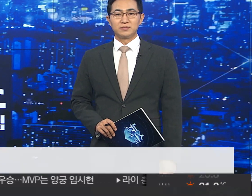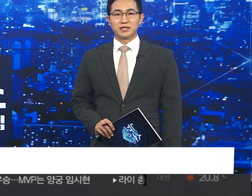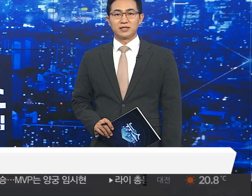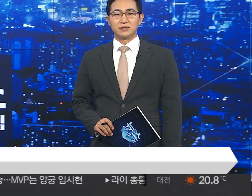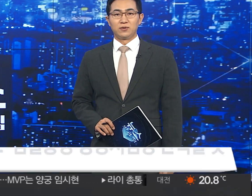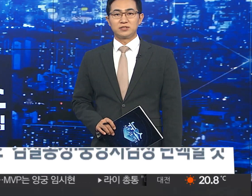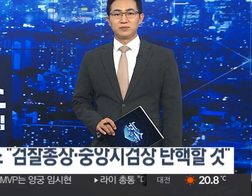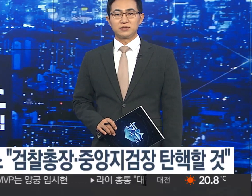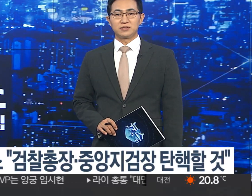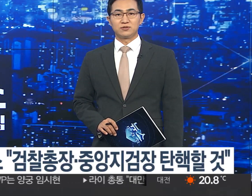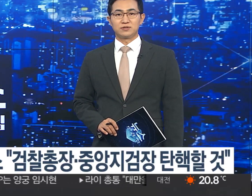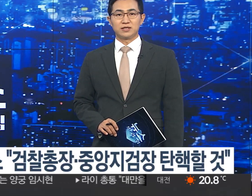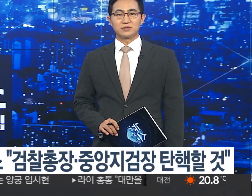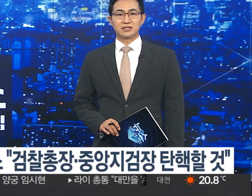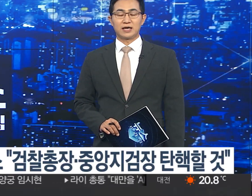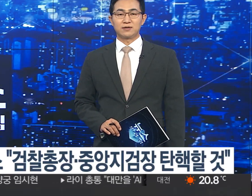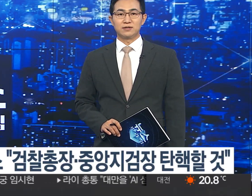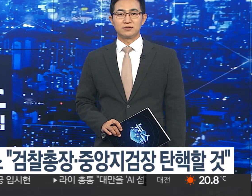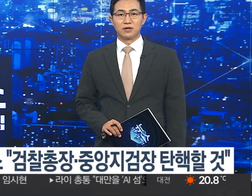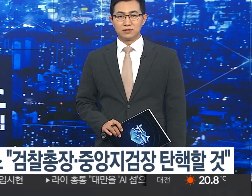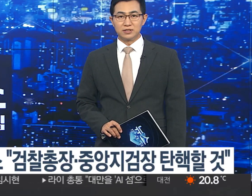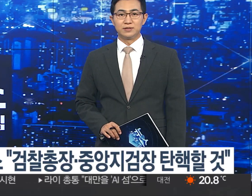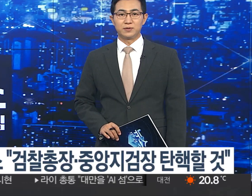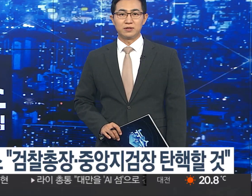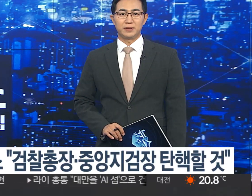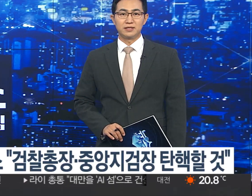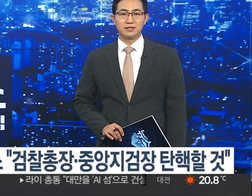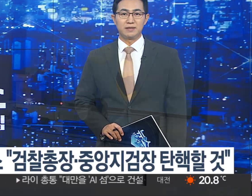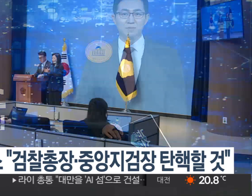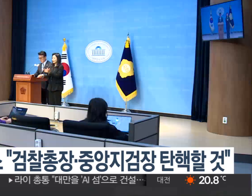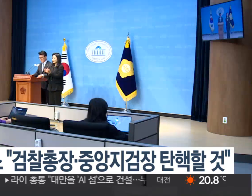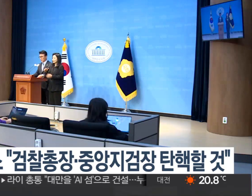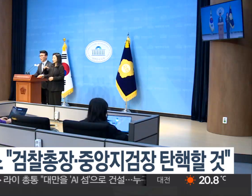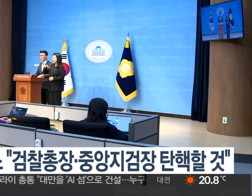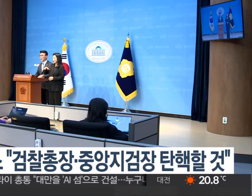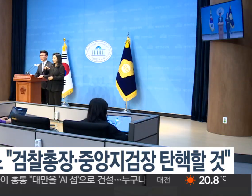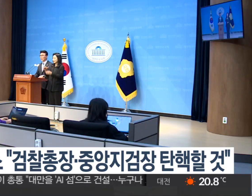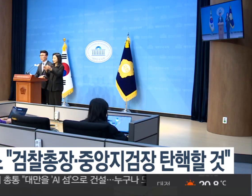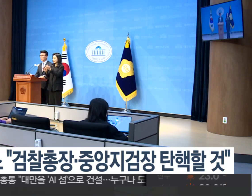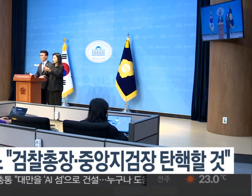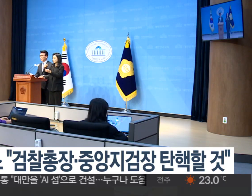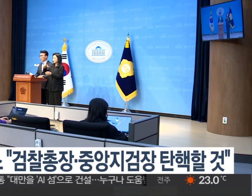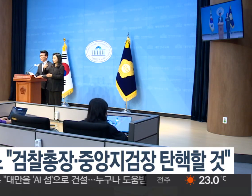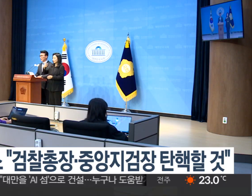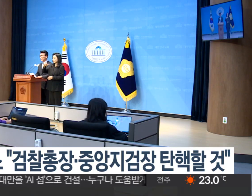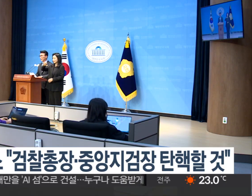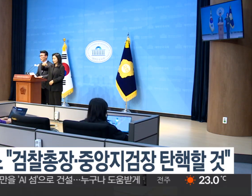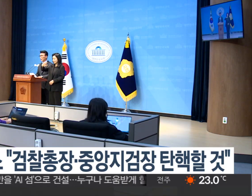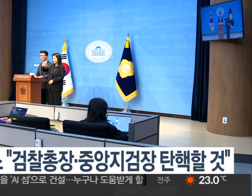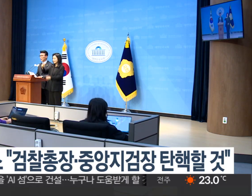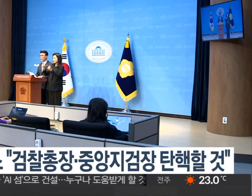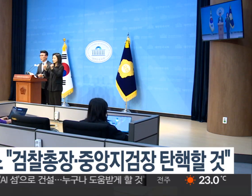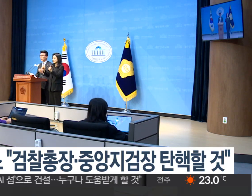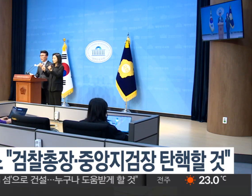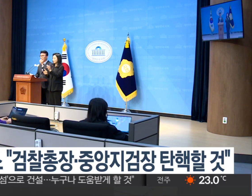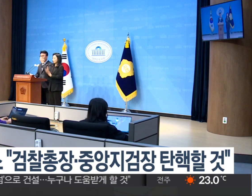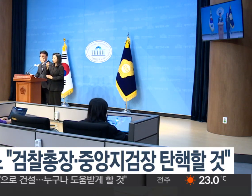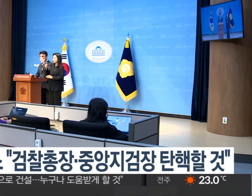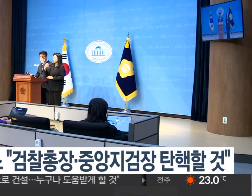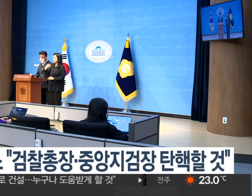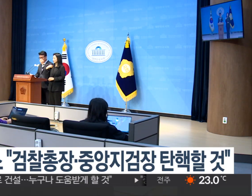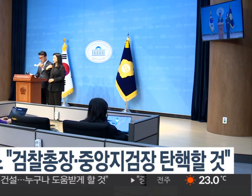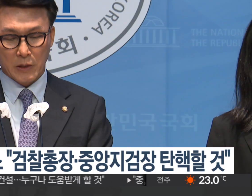더불어민주당은 검찰이 도이치모터스 주가 조작 사건 연루 의혹을 받는 김건희 여사를 무혐의 처분한 것과 관련해